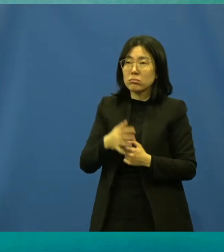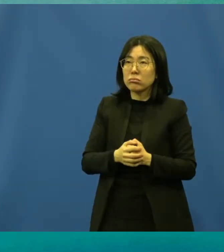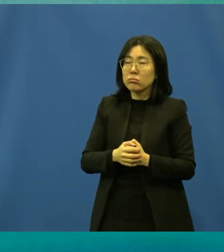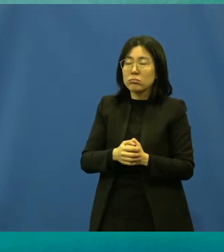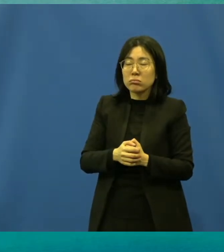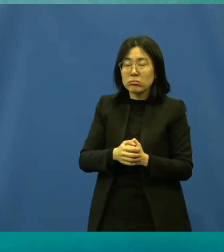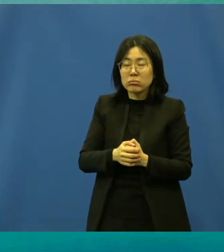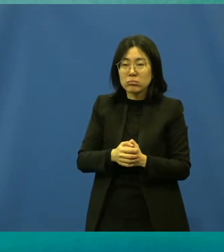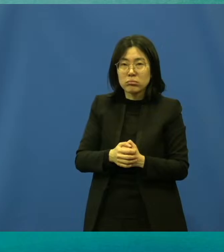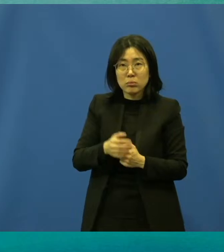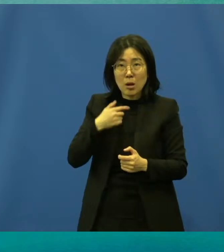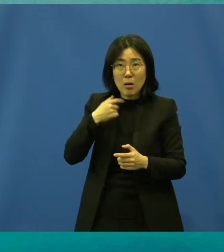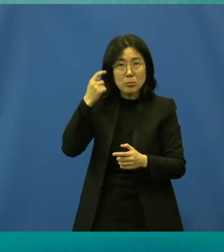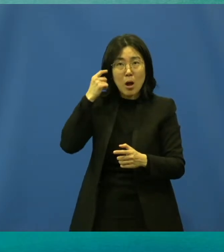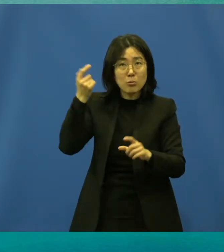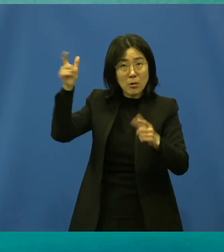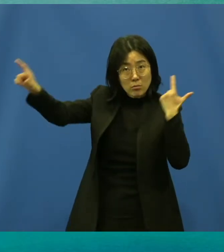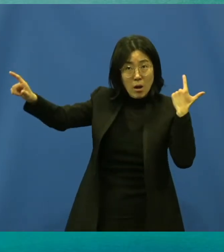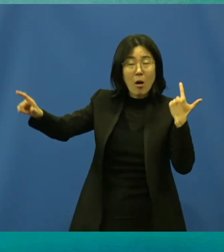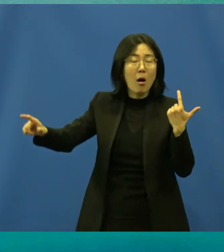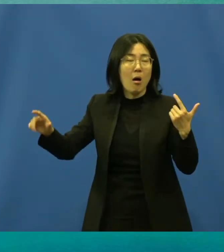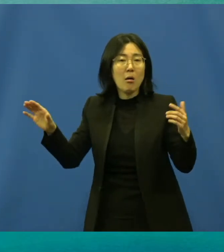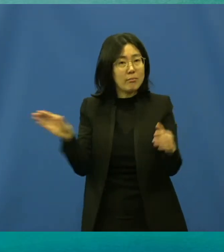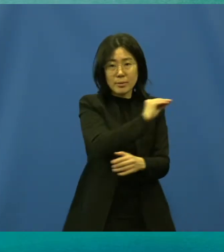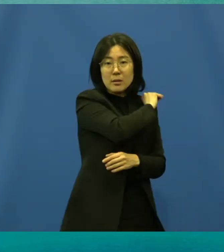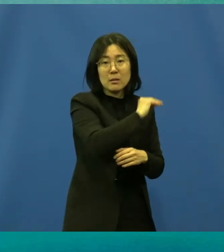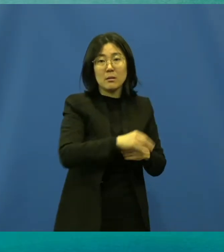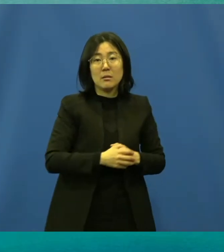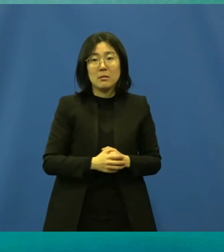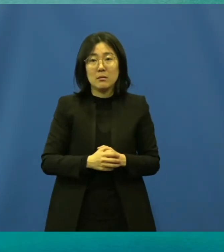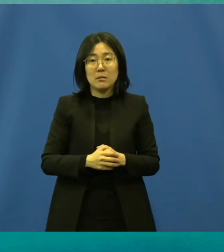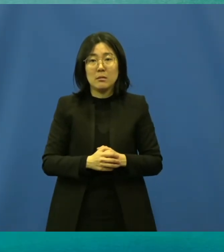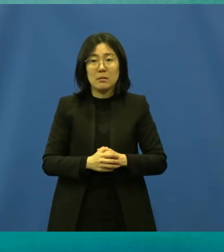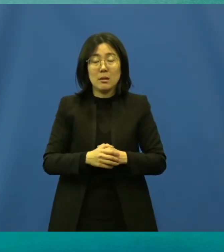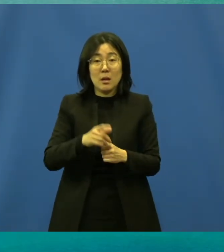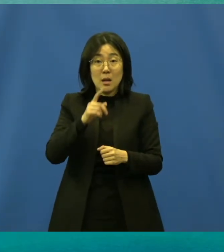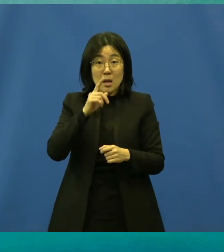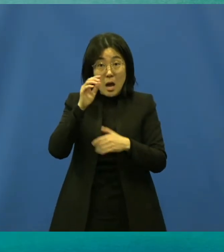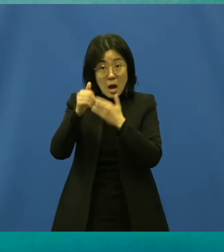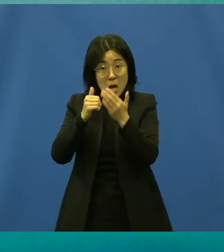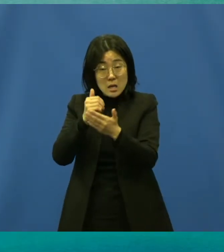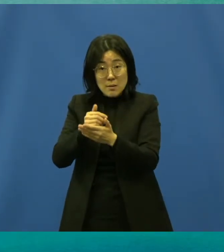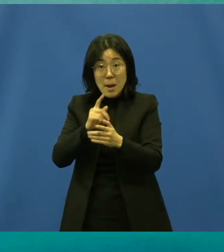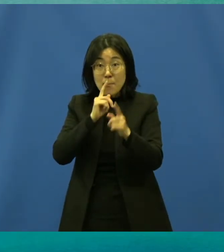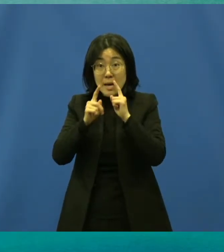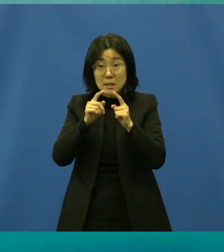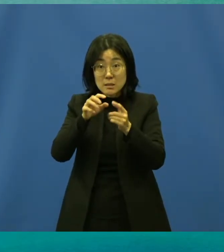그러니까 말씀에 경청하지 않으니까 하나님은 독특한 방식으로 사인을 주신 거예요.